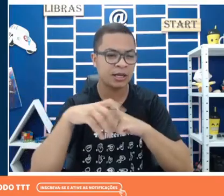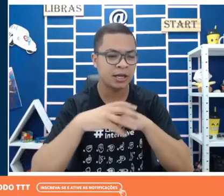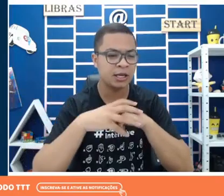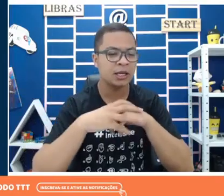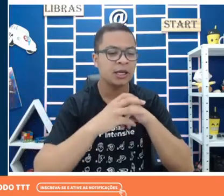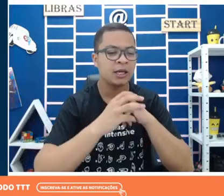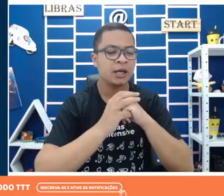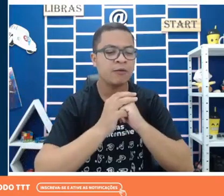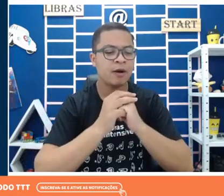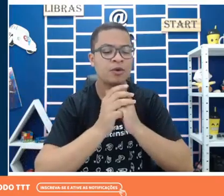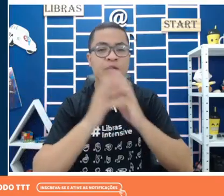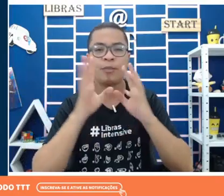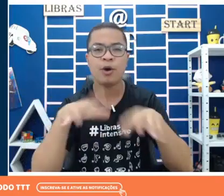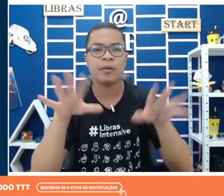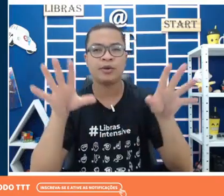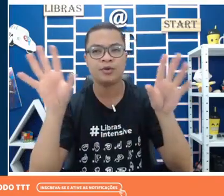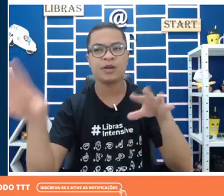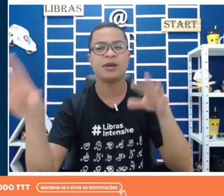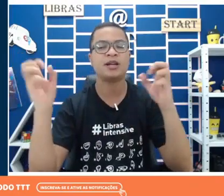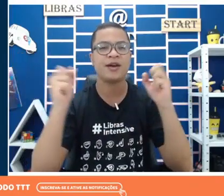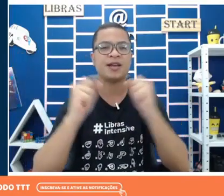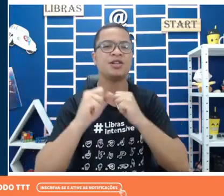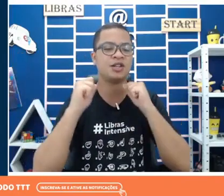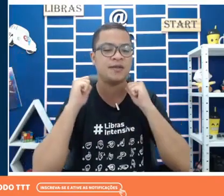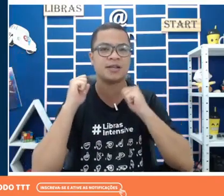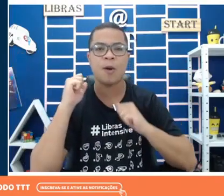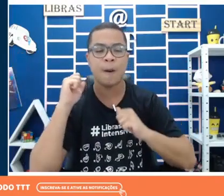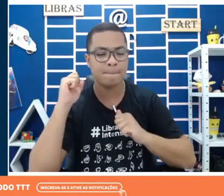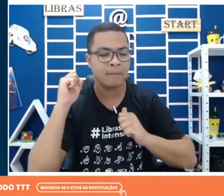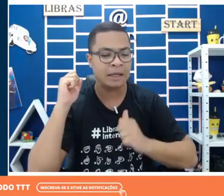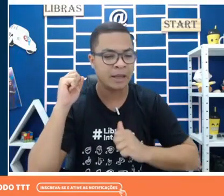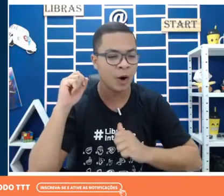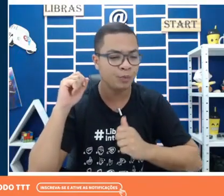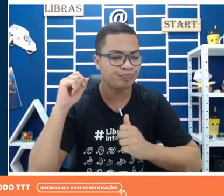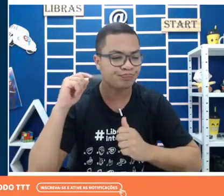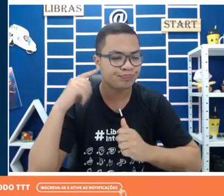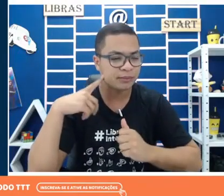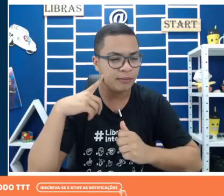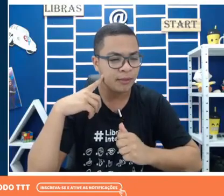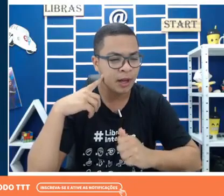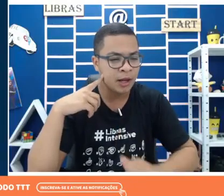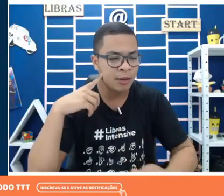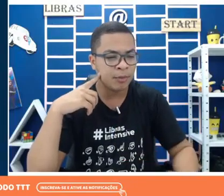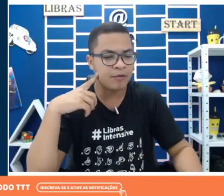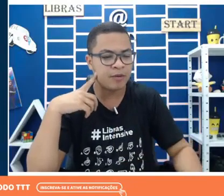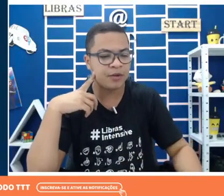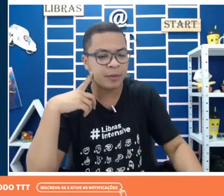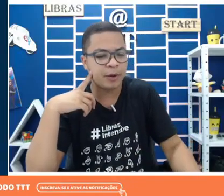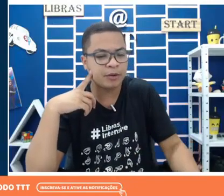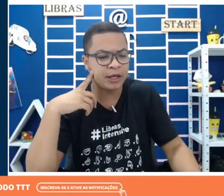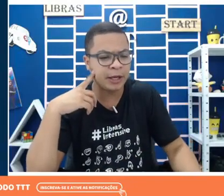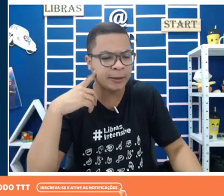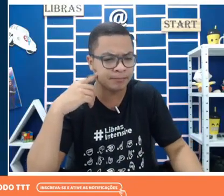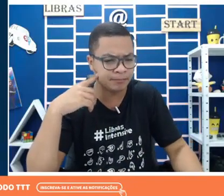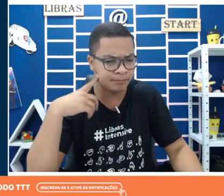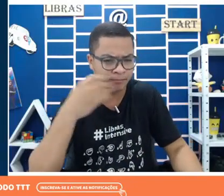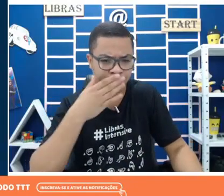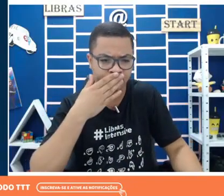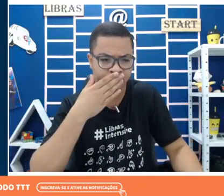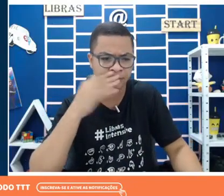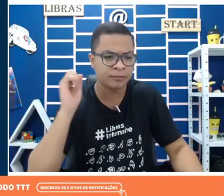próximo, assim, né? É o famoso copiômetro, o jeito que eles fazem, a gente faz igual, tá bom? Bom, vamos ver outra pergunta